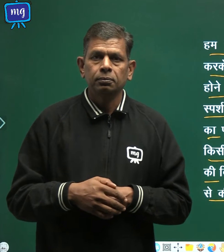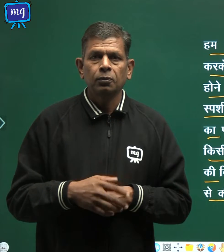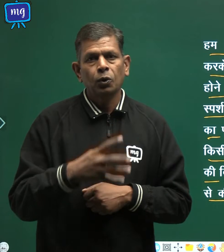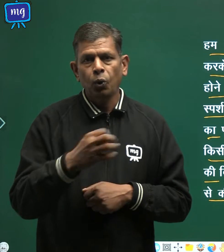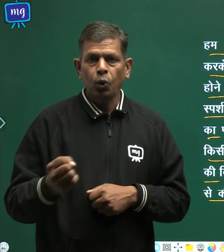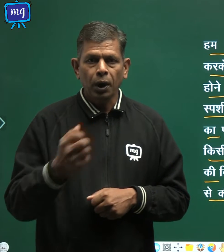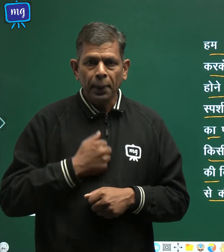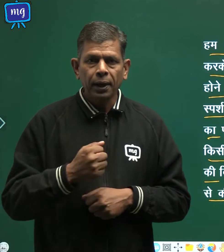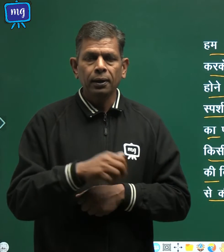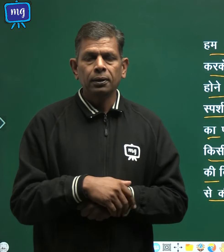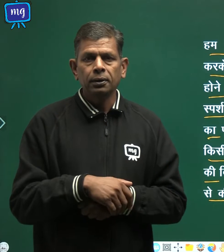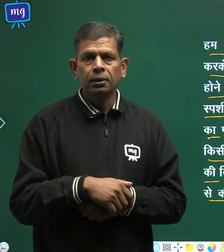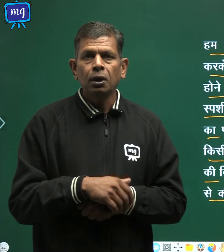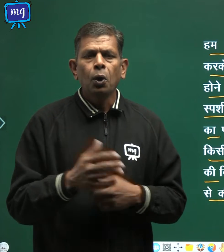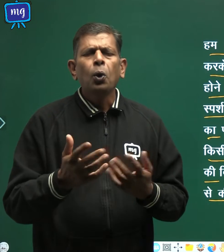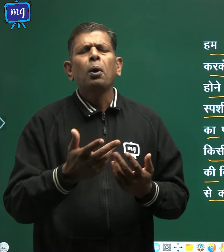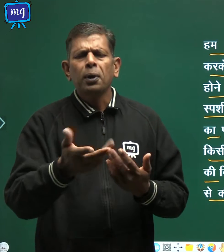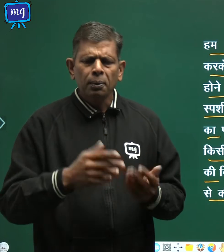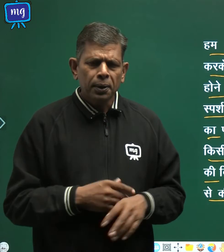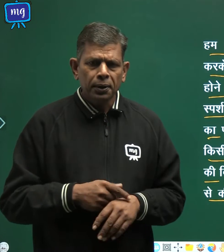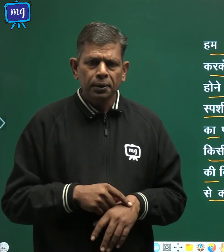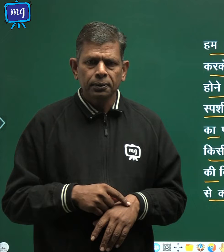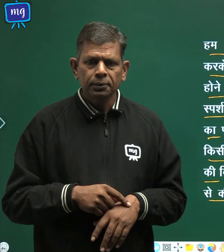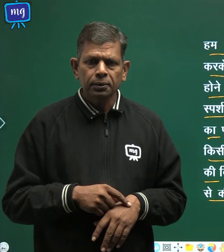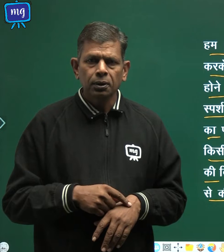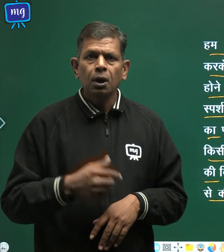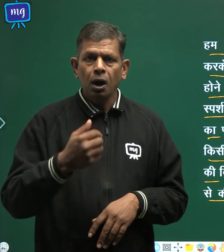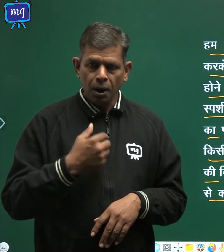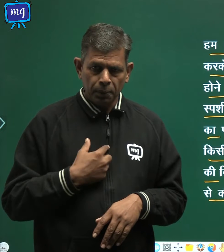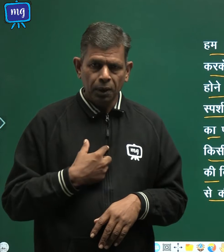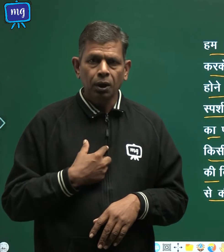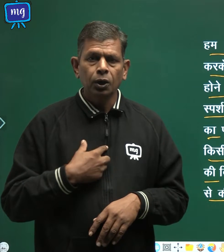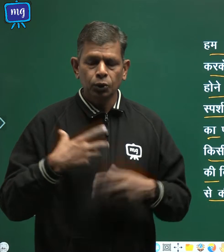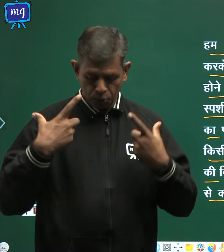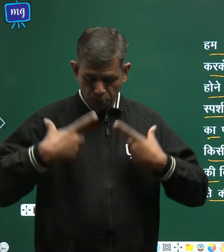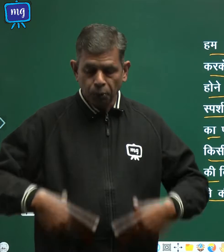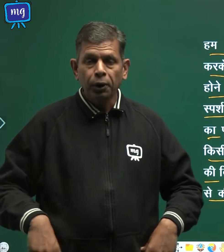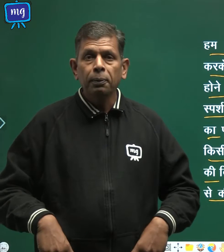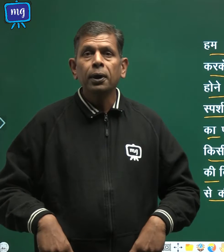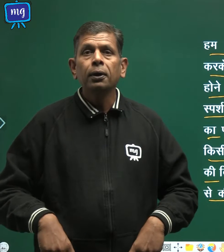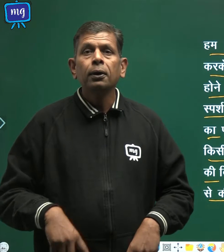और हमें कभी कभी अपना शरीर भी गर्म लगता है।